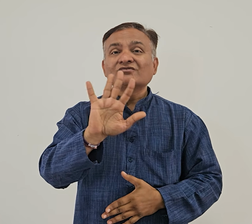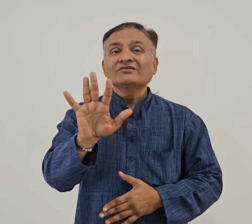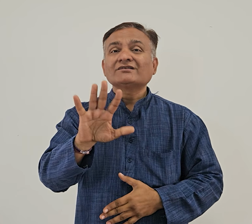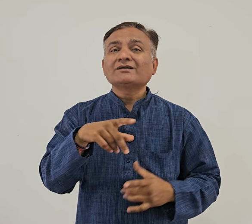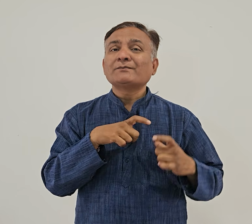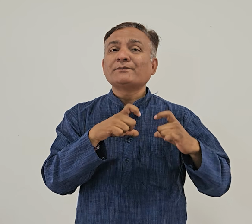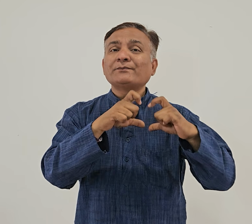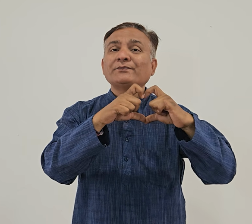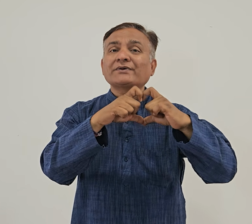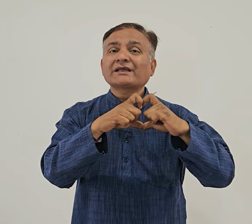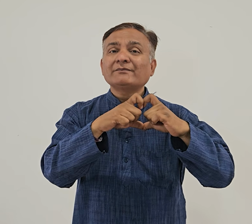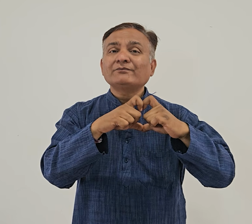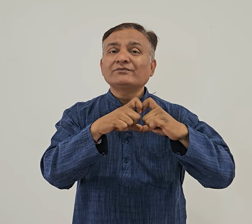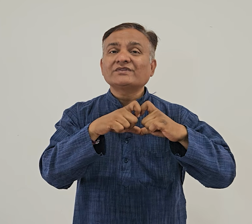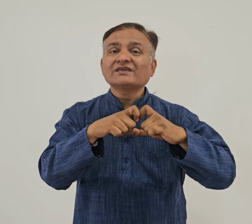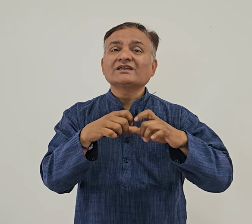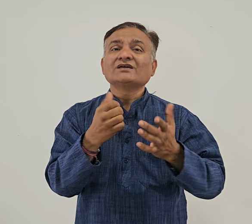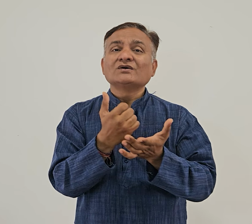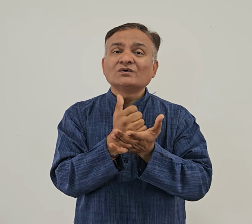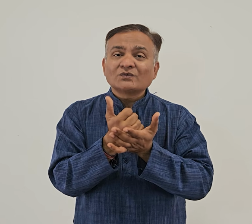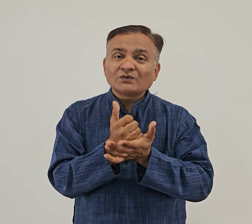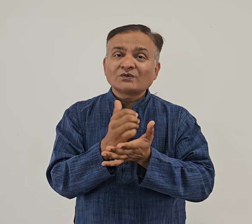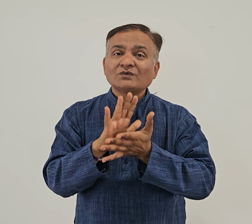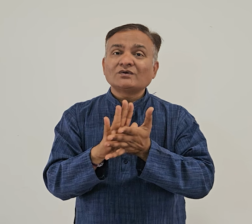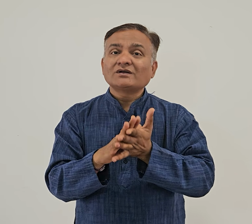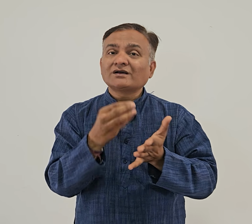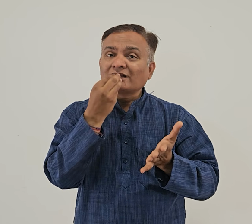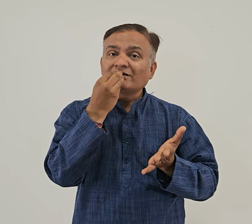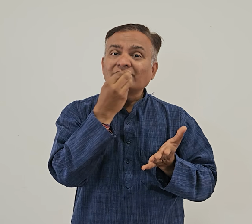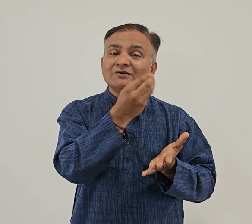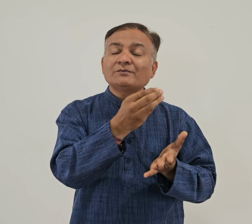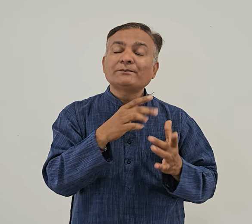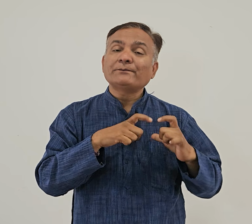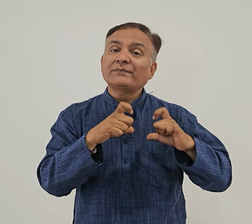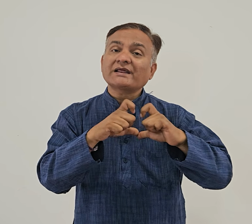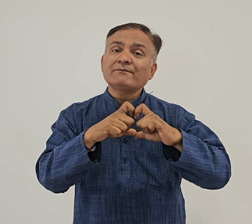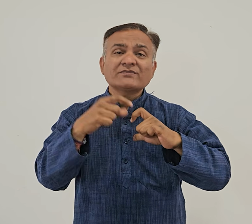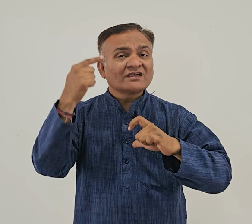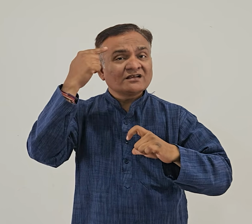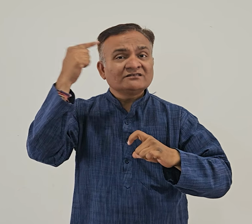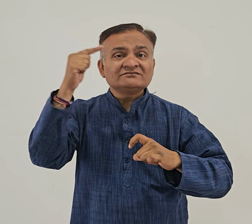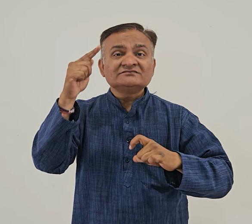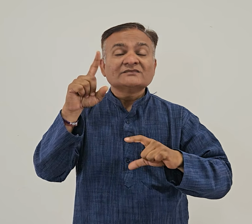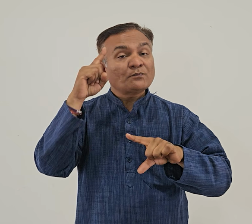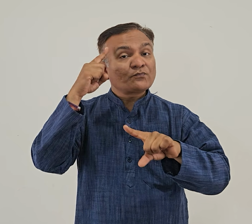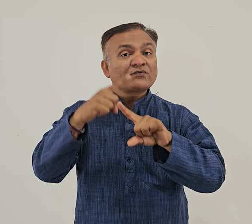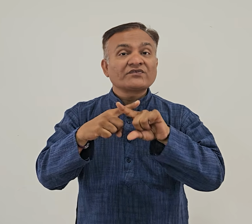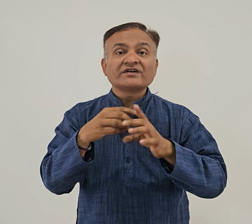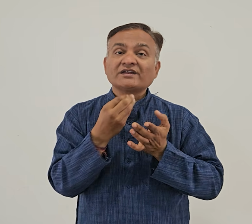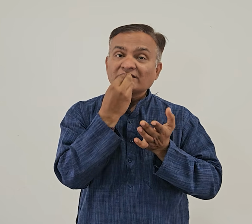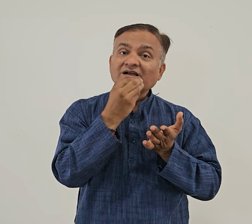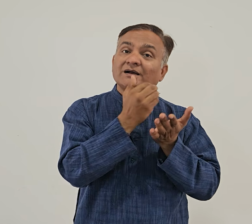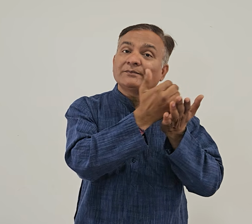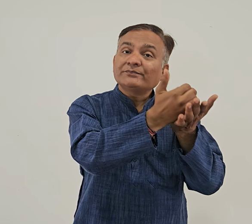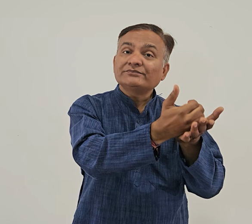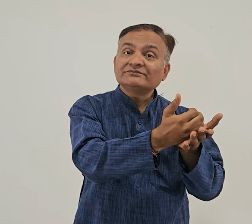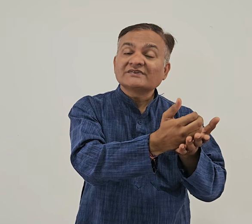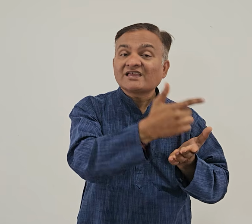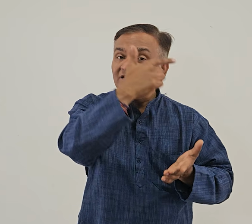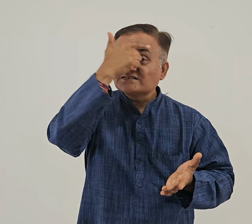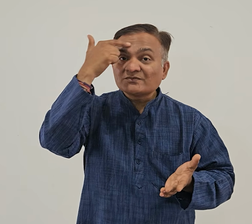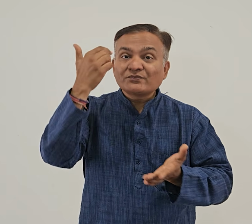ખાખરો ખવડાવ કે રોટલો ખવડાવ, પણ પ્રેમથી ભાવ બગાડ્યા વગર તો એ જ પુણ્ય બાંધી આપે છે. શું ફિઝિકલ